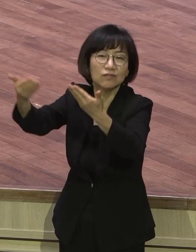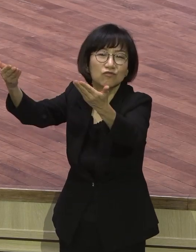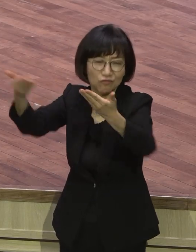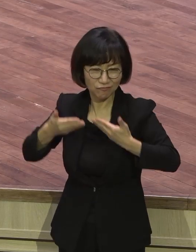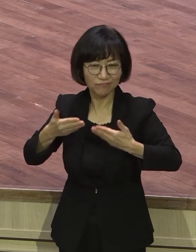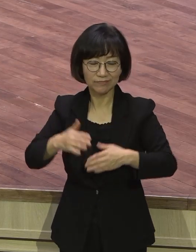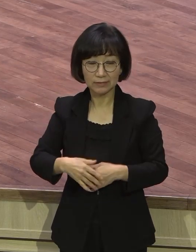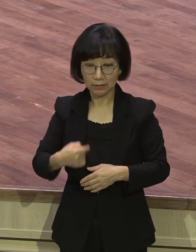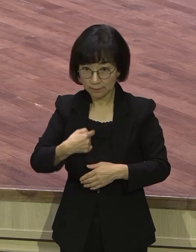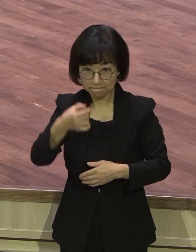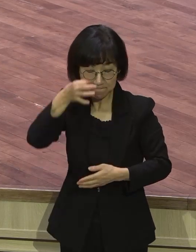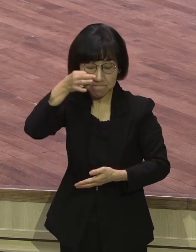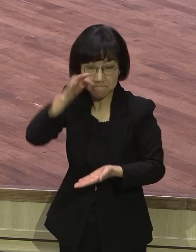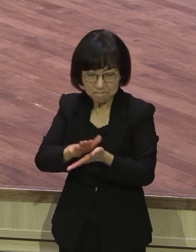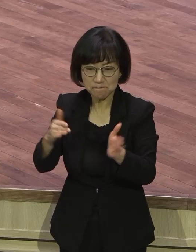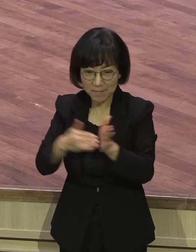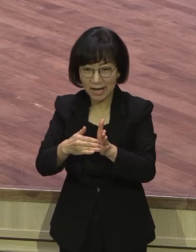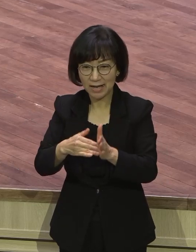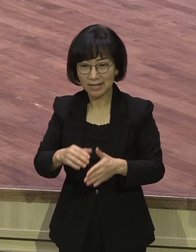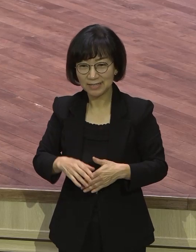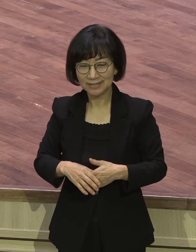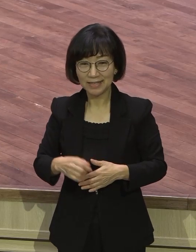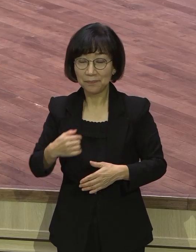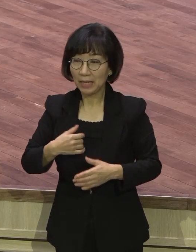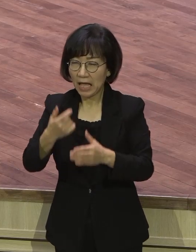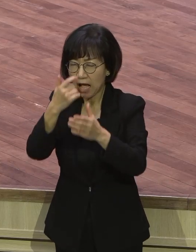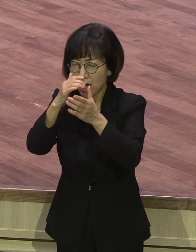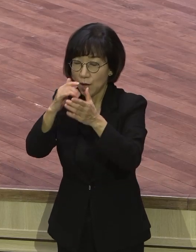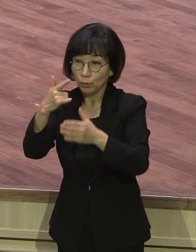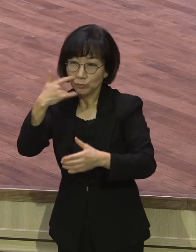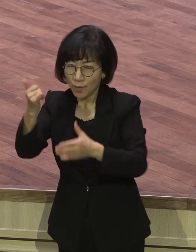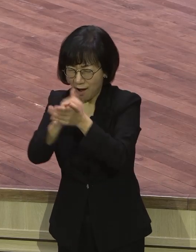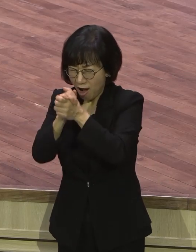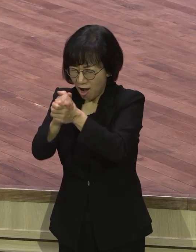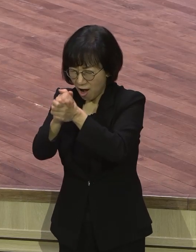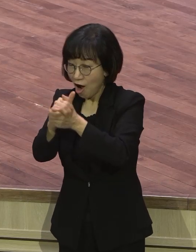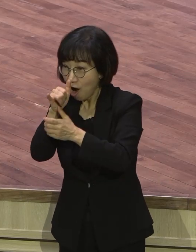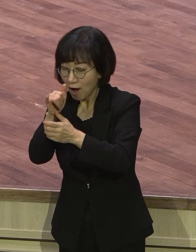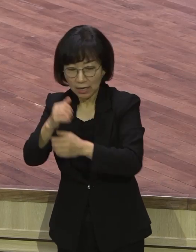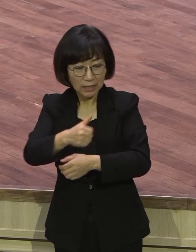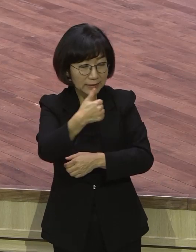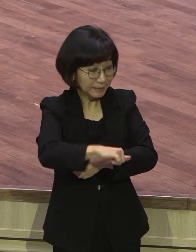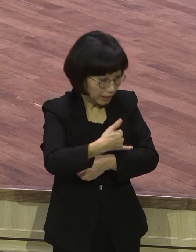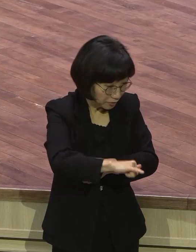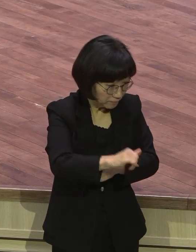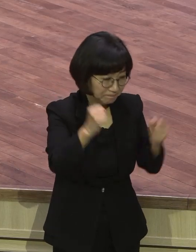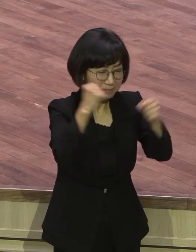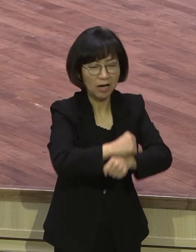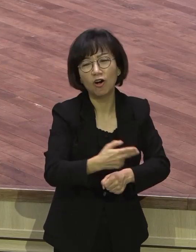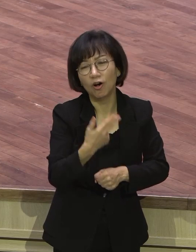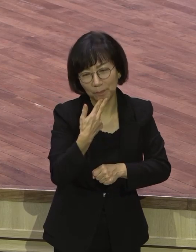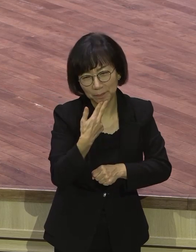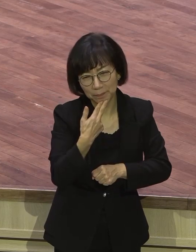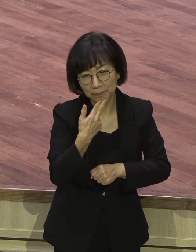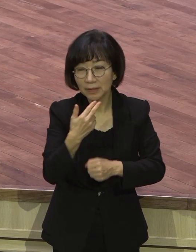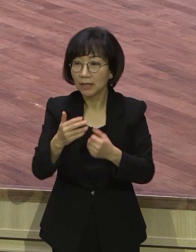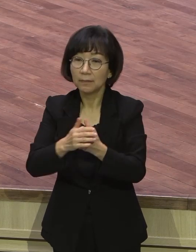봤습니다. 그래서 제가 말씀드리자면 기도하는 부모가 있는 자식은 절대로 망하지 않는다. 자식을 놓고